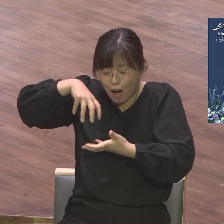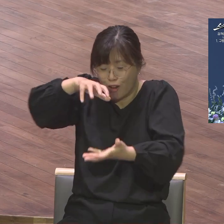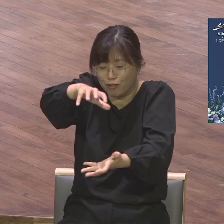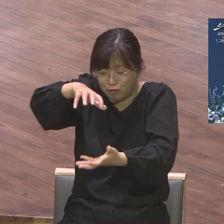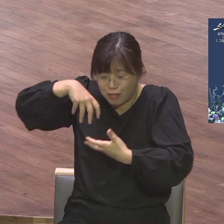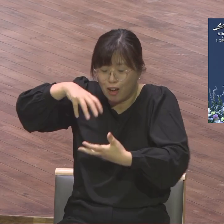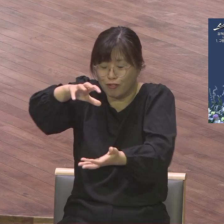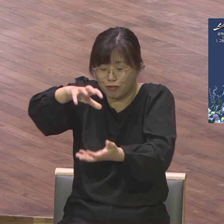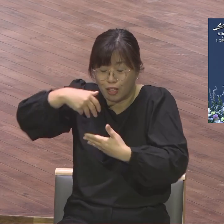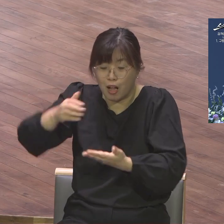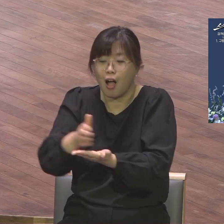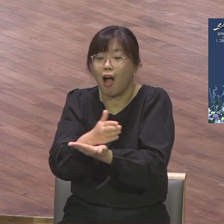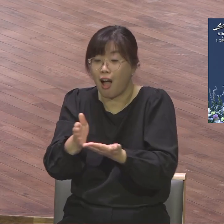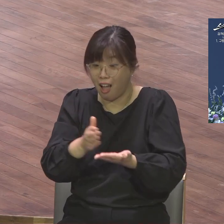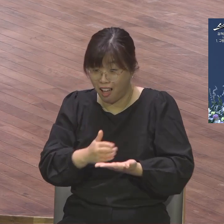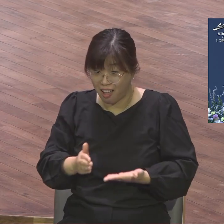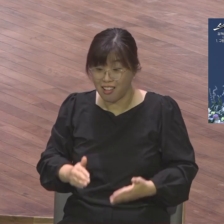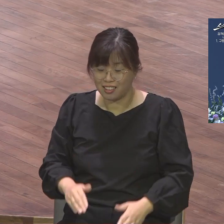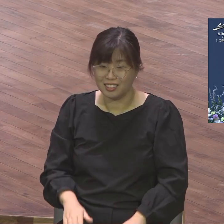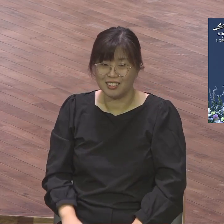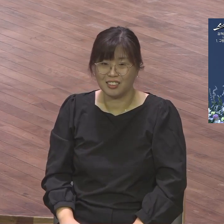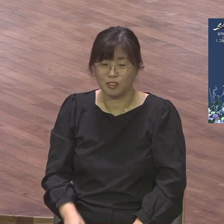않아요. 쫄쫄쫄 나와요.